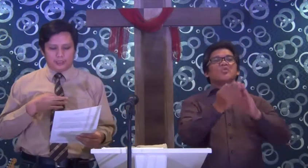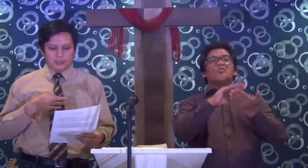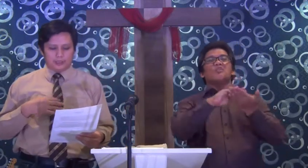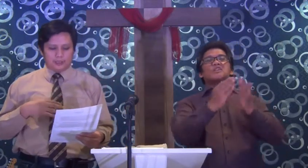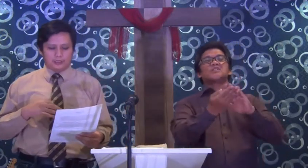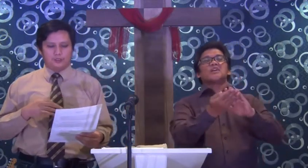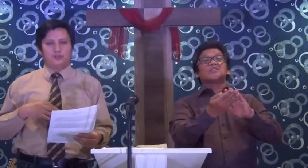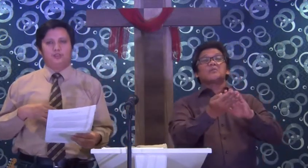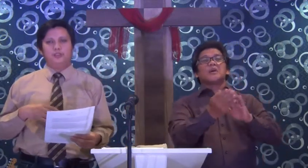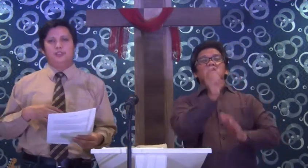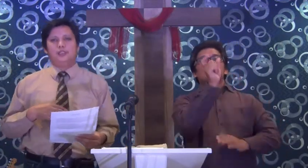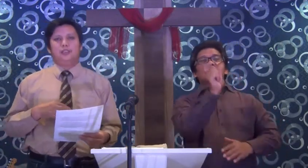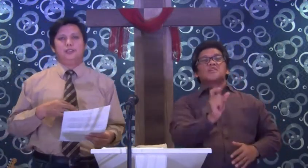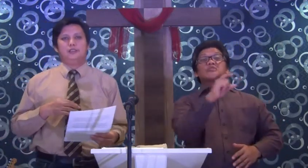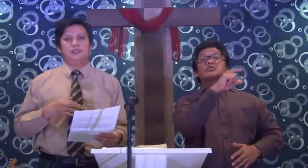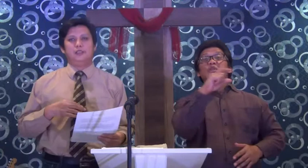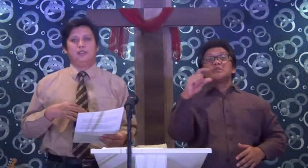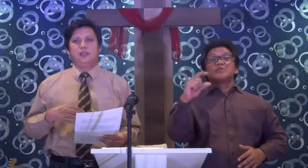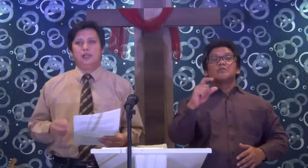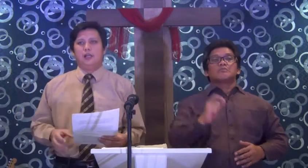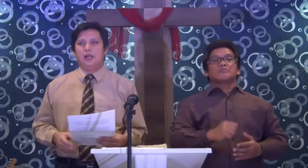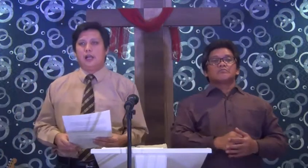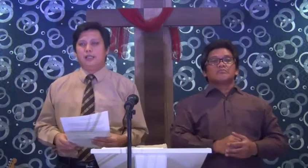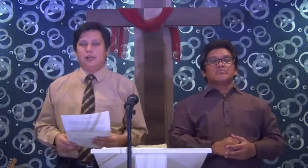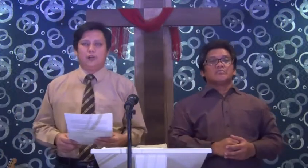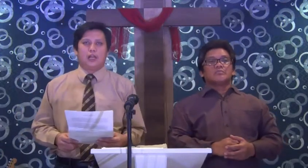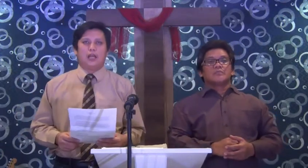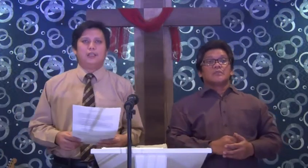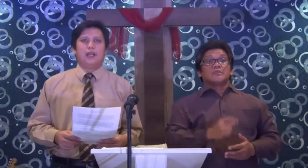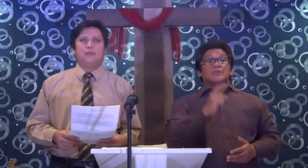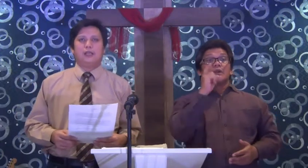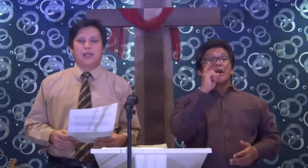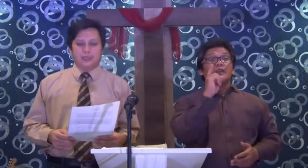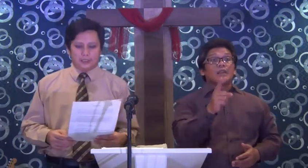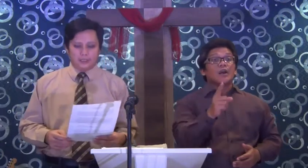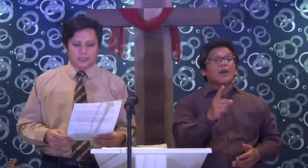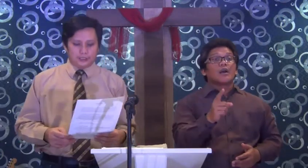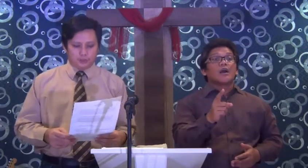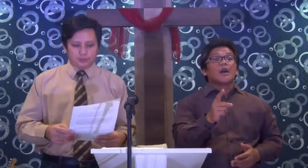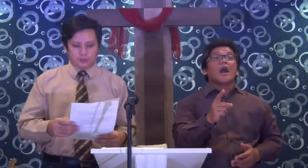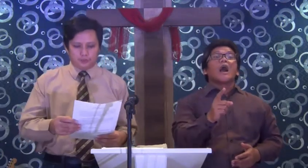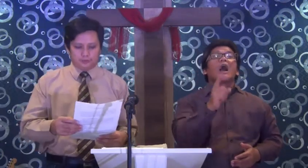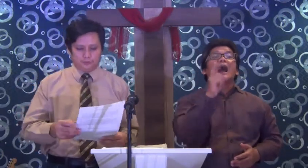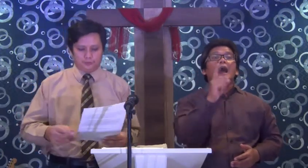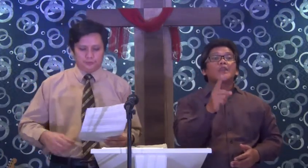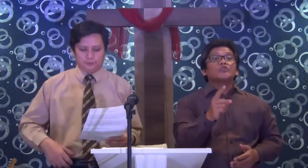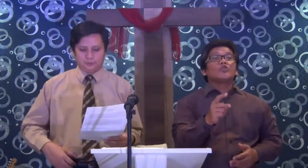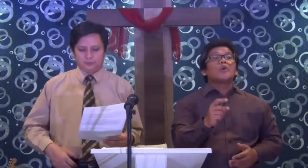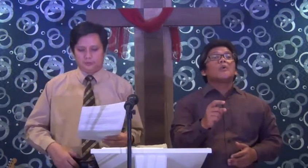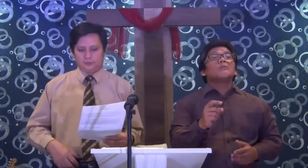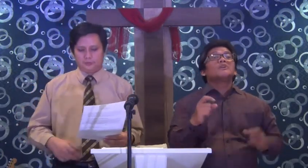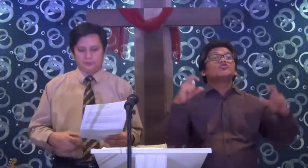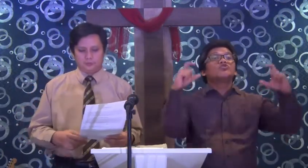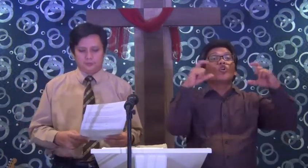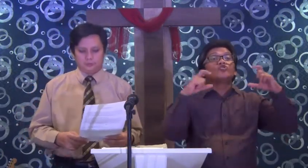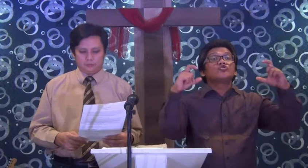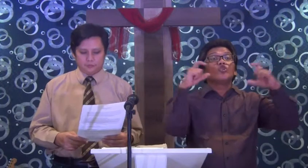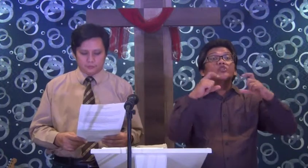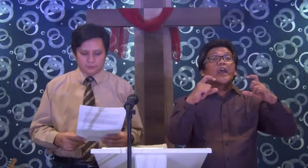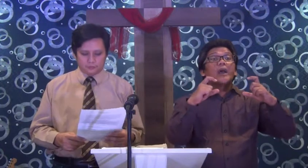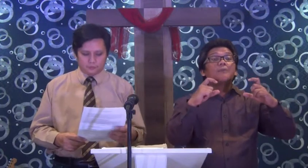sebetulnya dan sesungguhnya adalah orang yang meneladani Kristus.